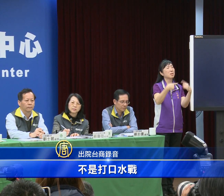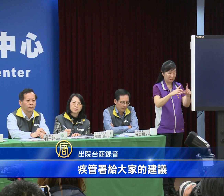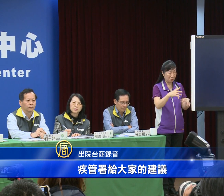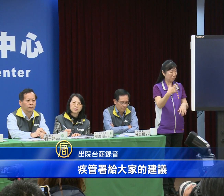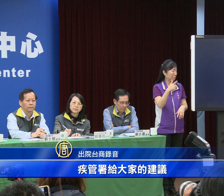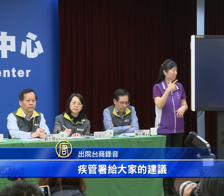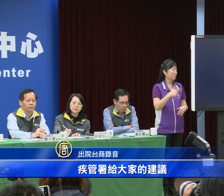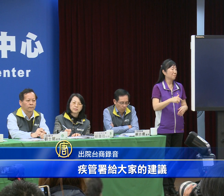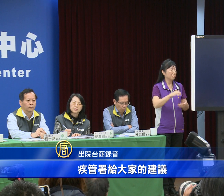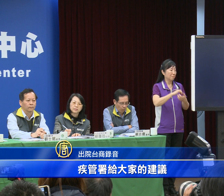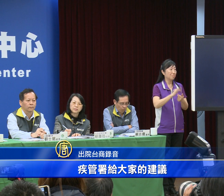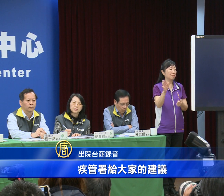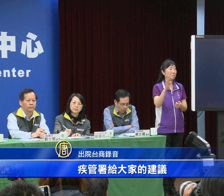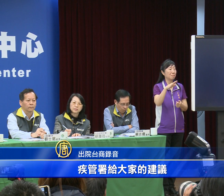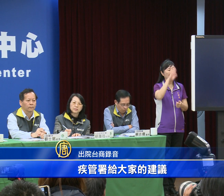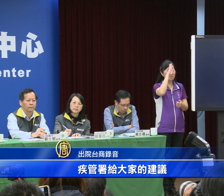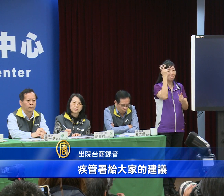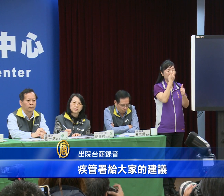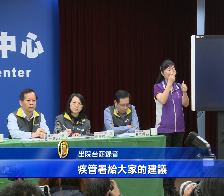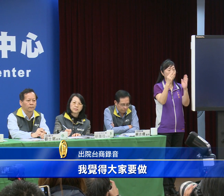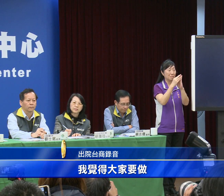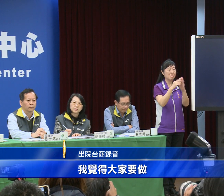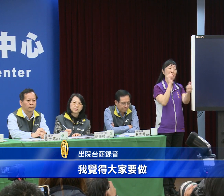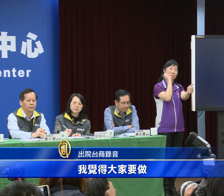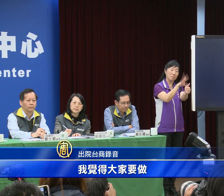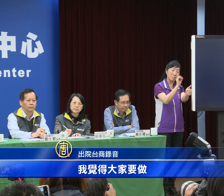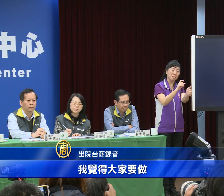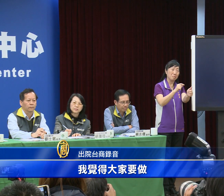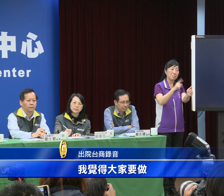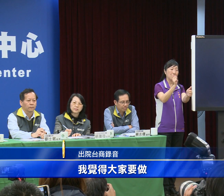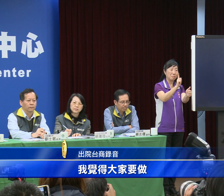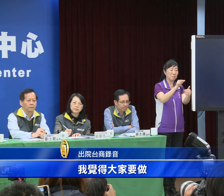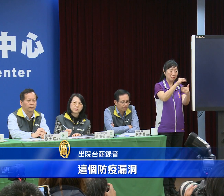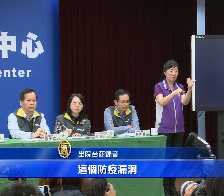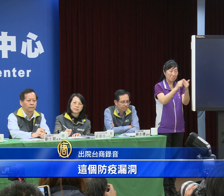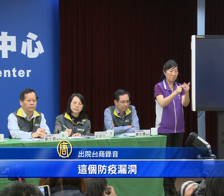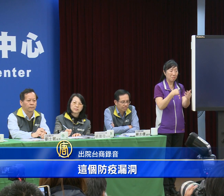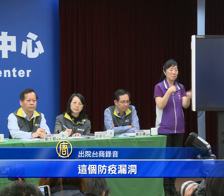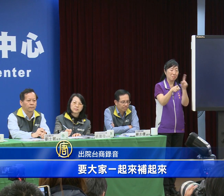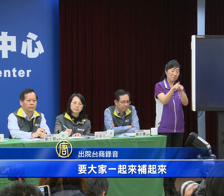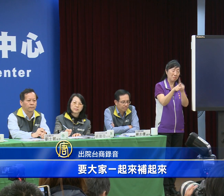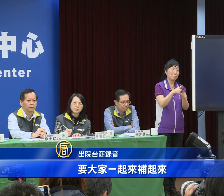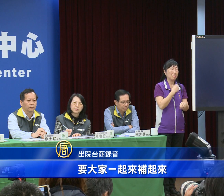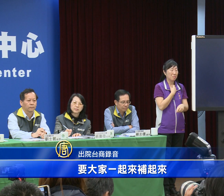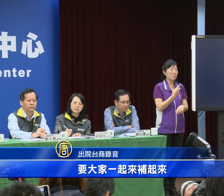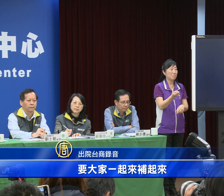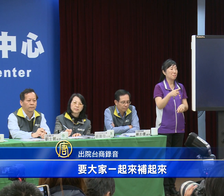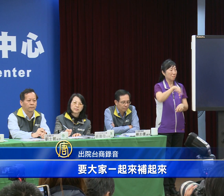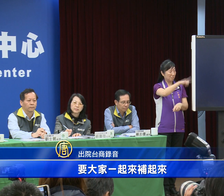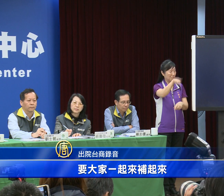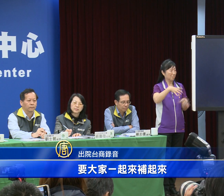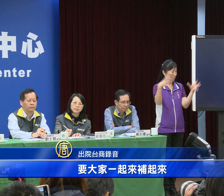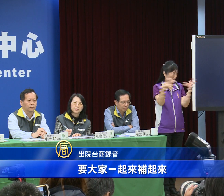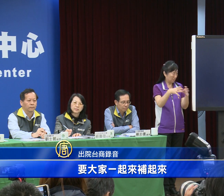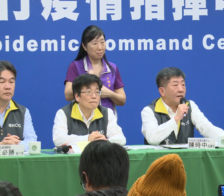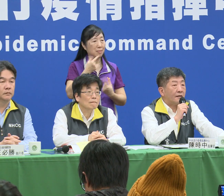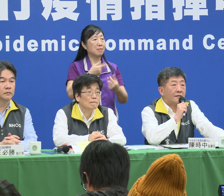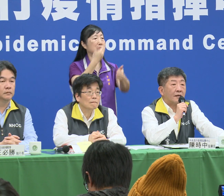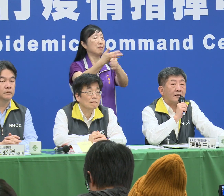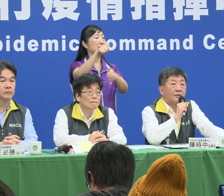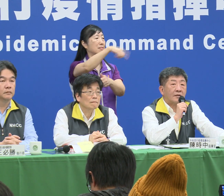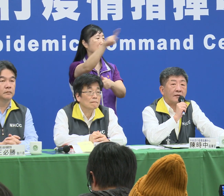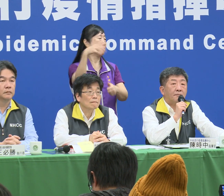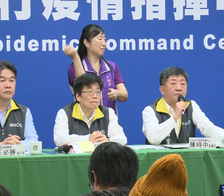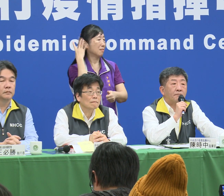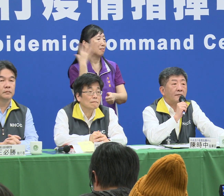水战，疾管局给到大家的建议，我觉得大家要做这个防疫漏洞，要大家一起来补起来。 针